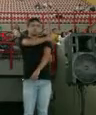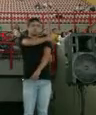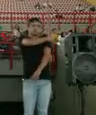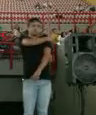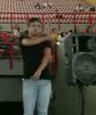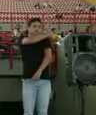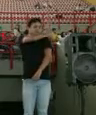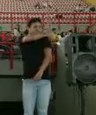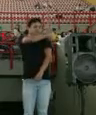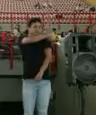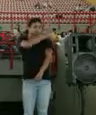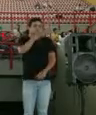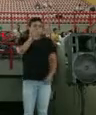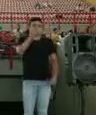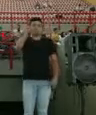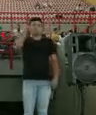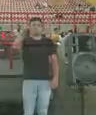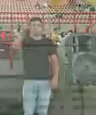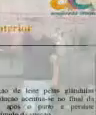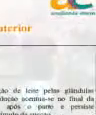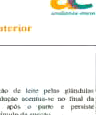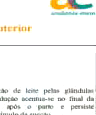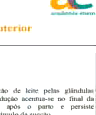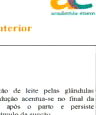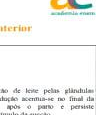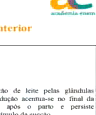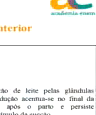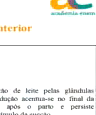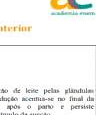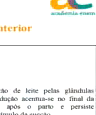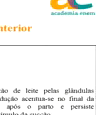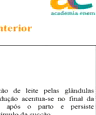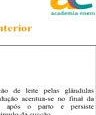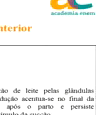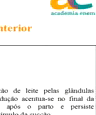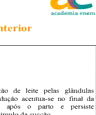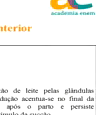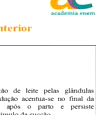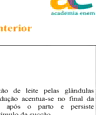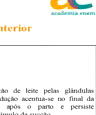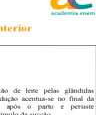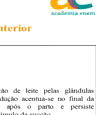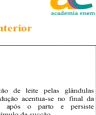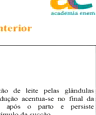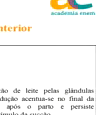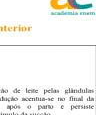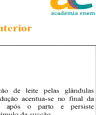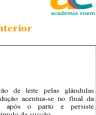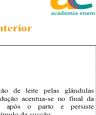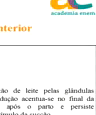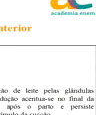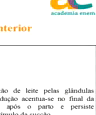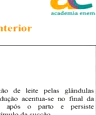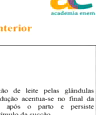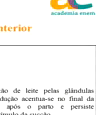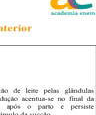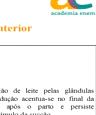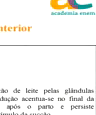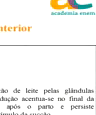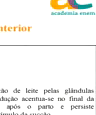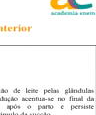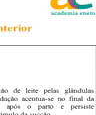intramuscularmente. 5 ml. Você tira e aplica. Evidência científica de melhoria? Nenhuma, por